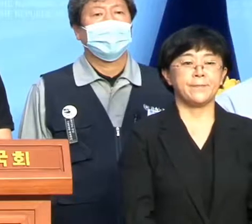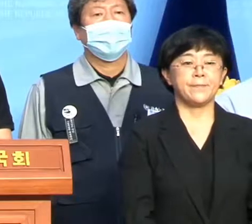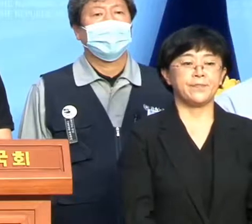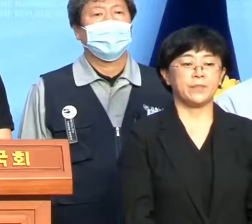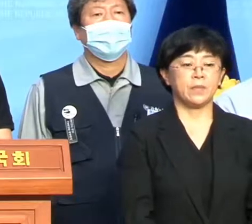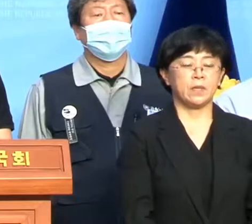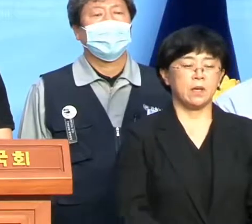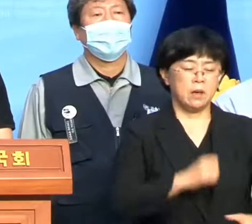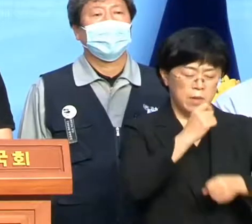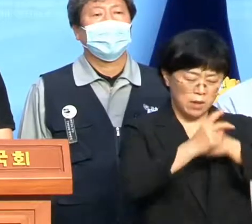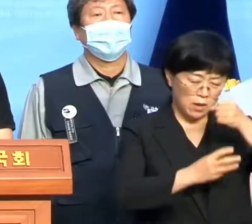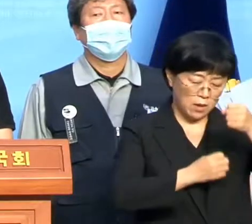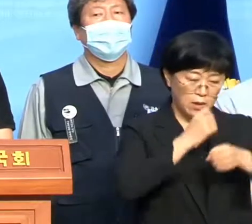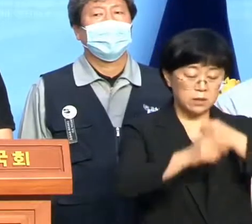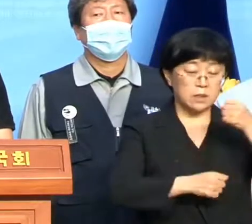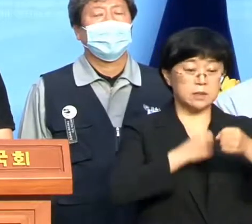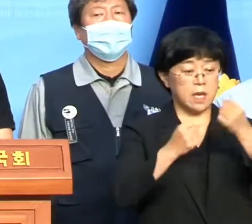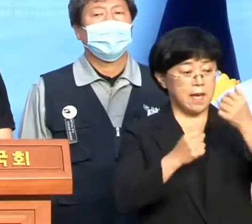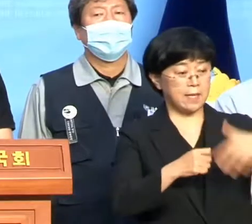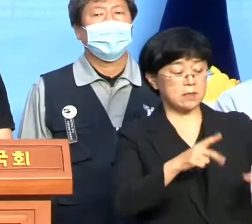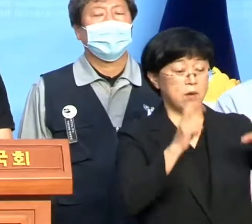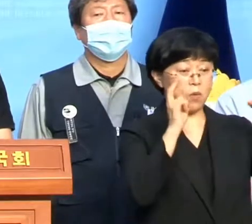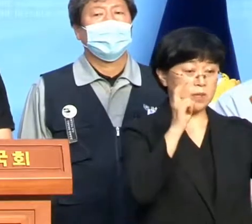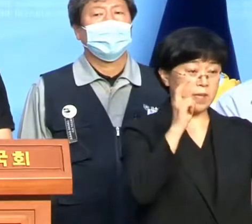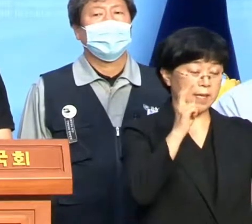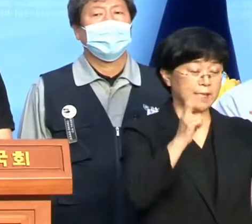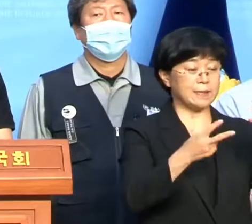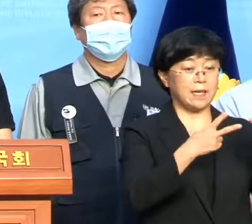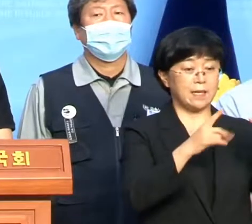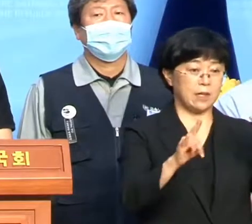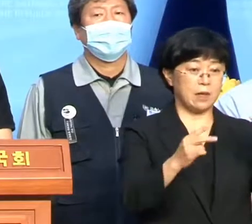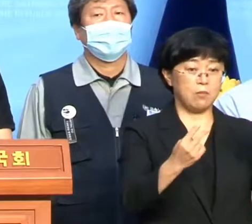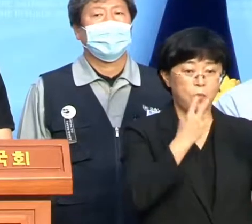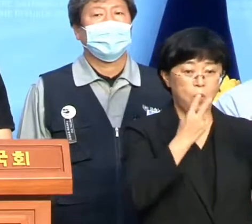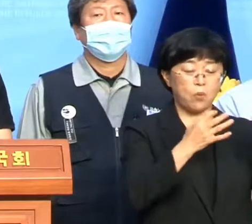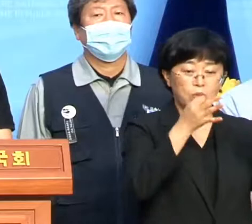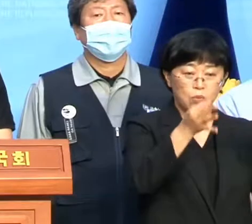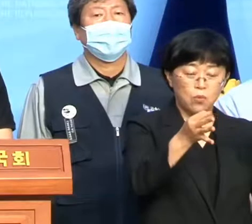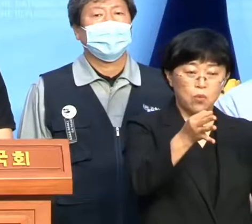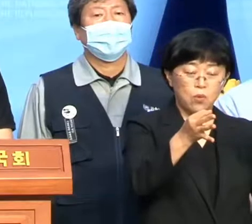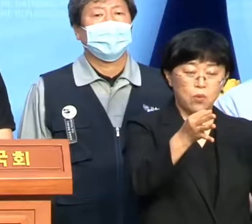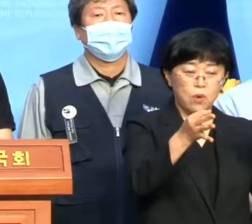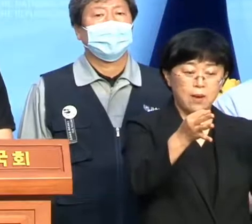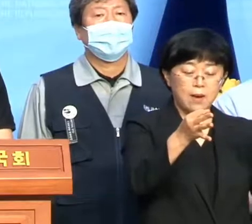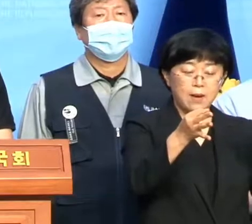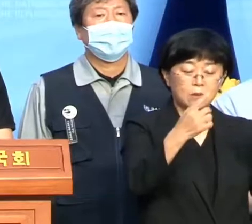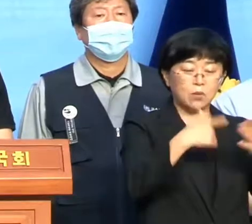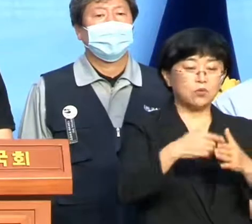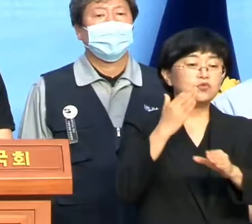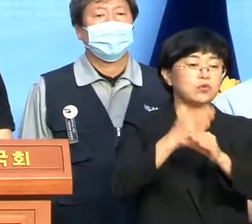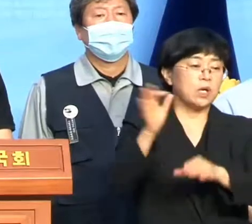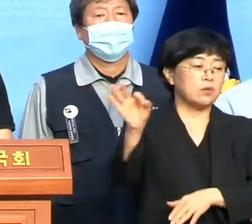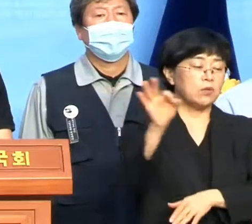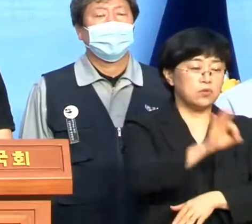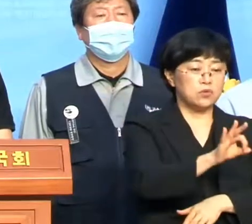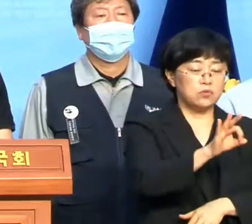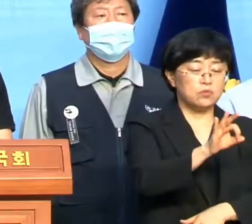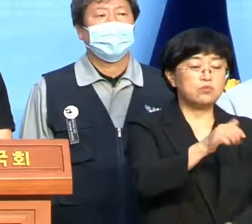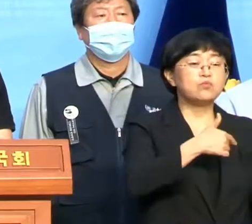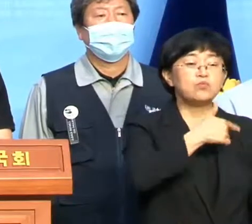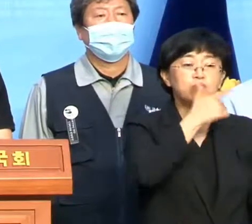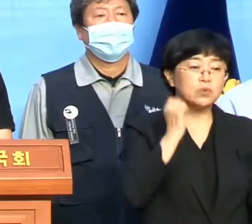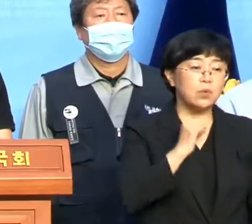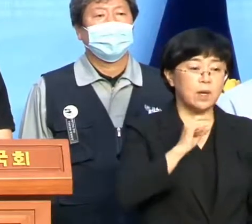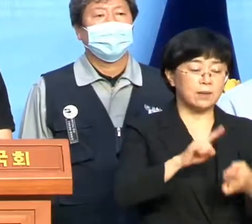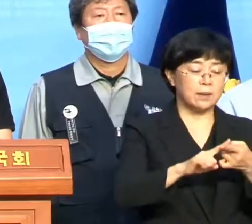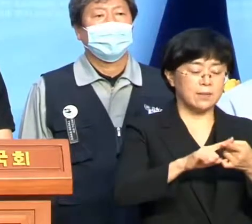수년째 하청업체의 4대 보험 비용만큼 기성금 이 부족한 상황이 된